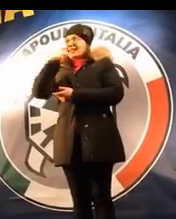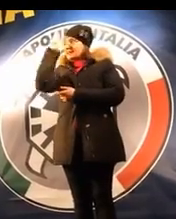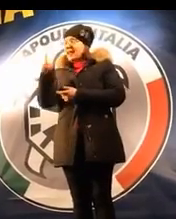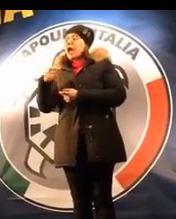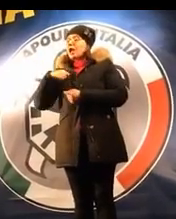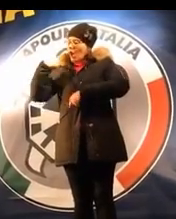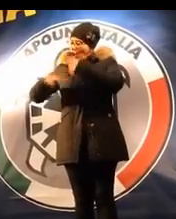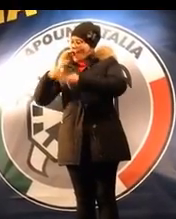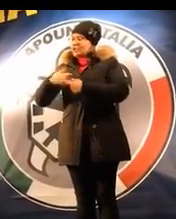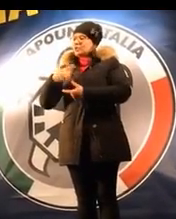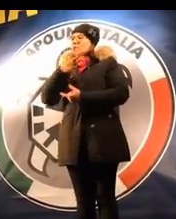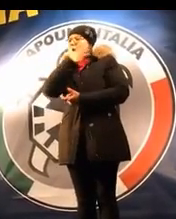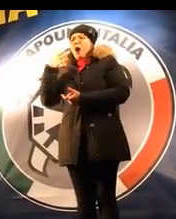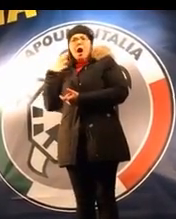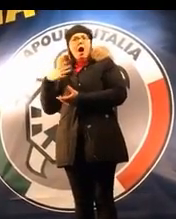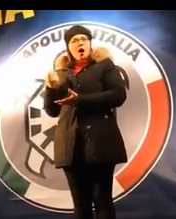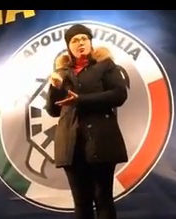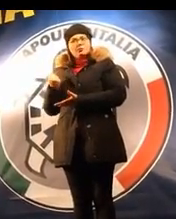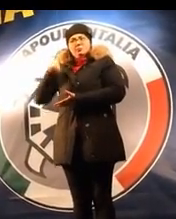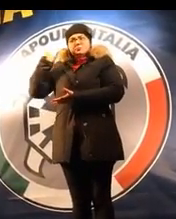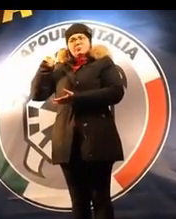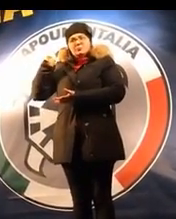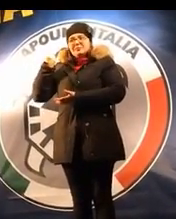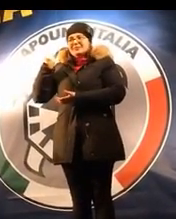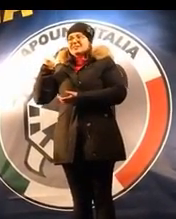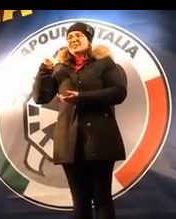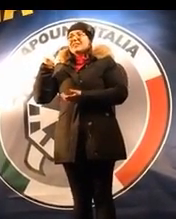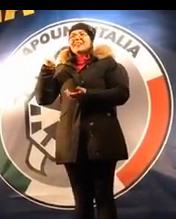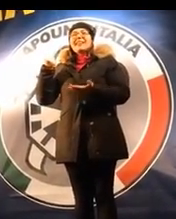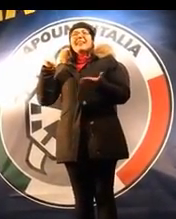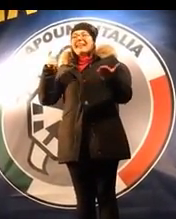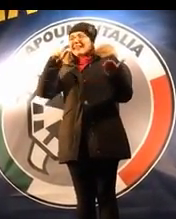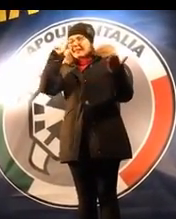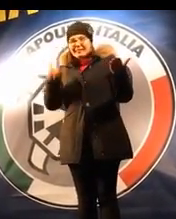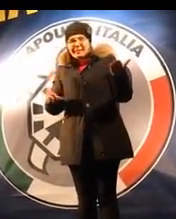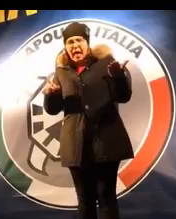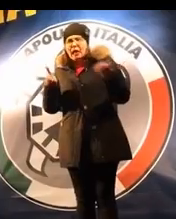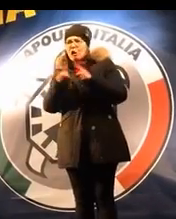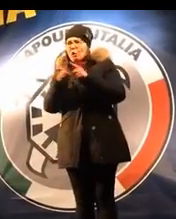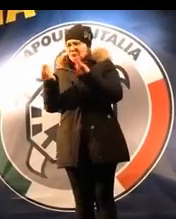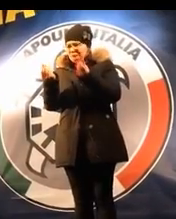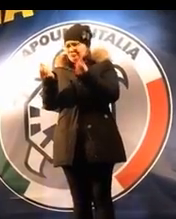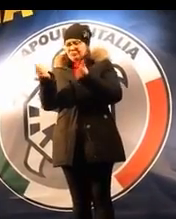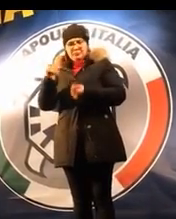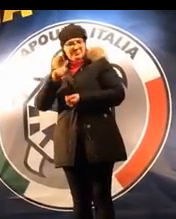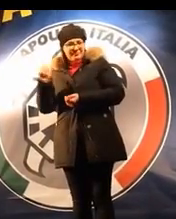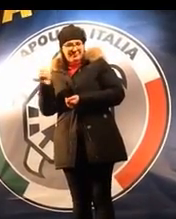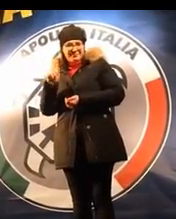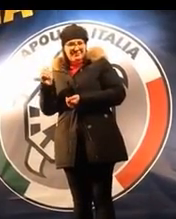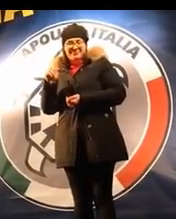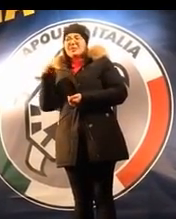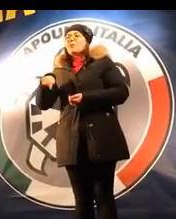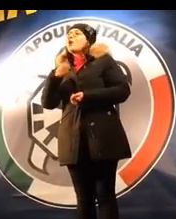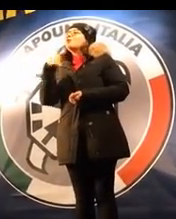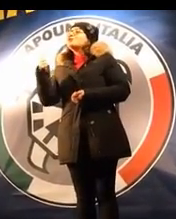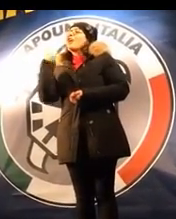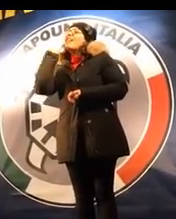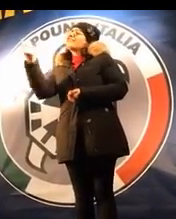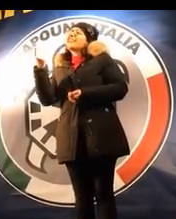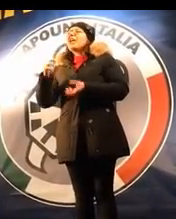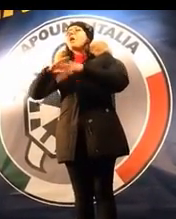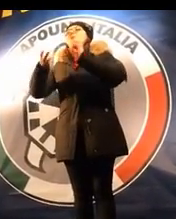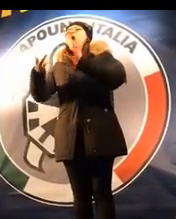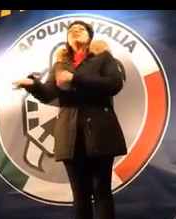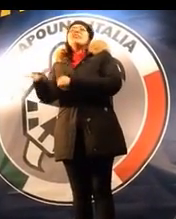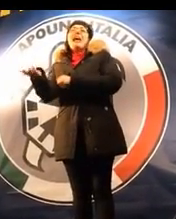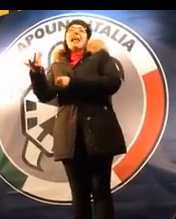troviamo ancora oggi, che ripeto sempre, non è una nazione da pulcinella, non è una nazione da suonatori di mandolino e produttori di mozzarella.